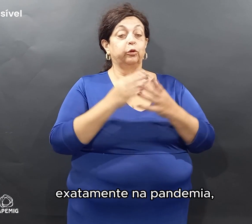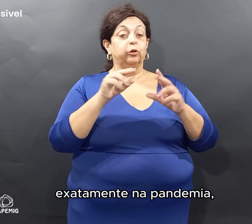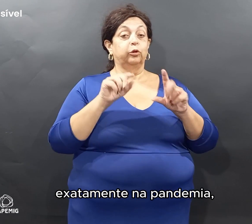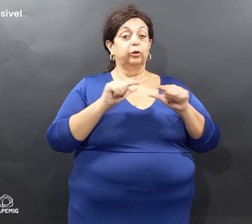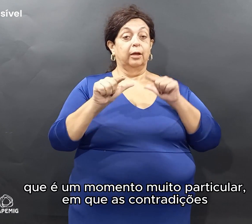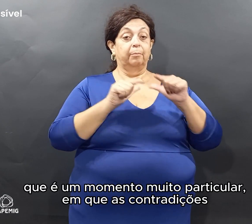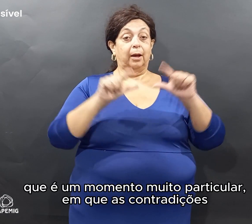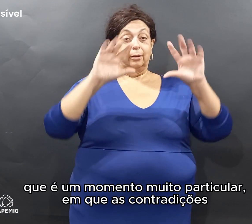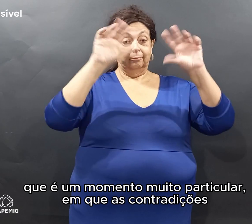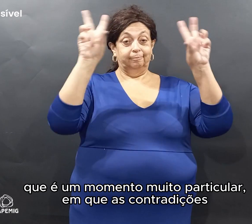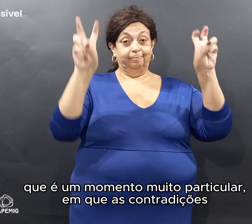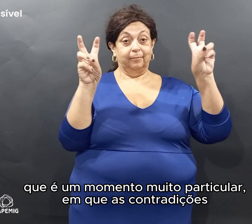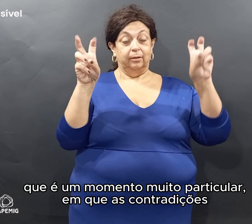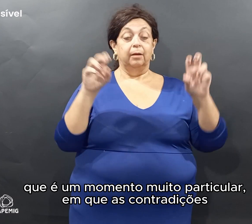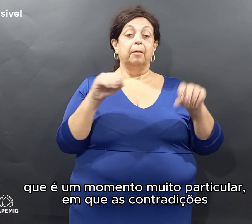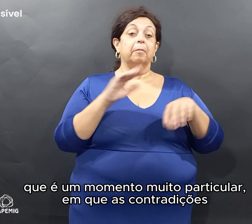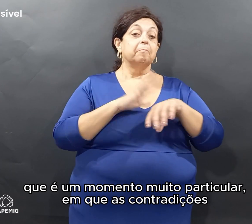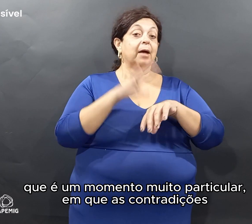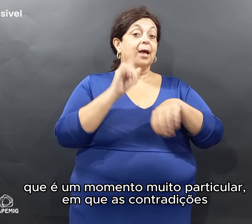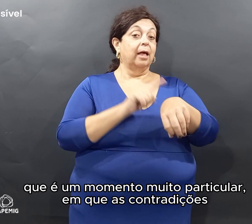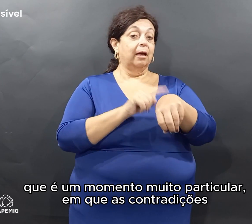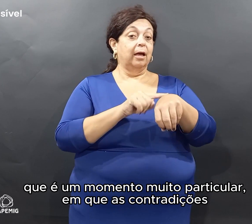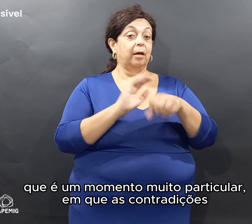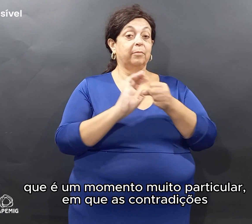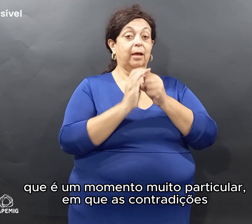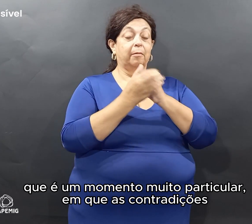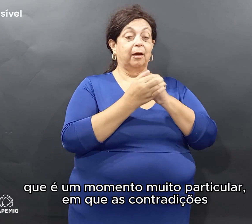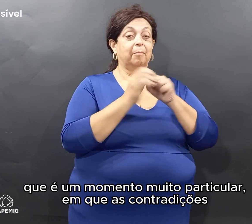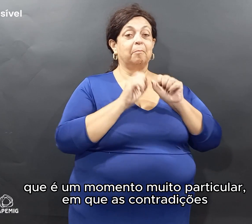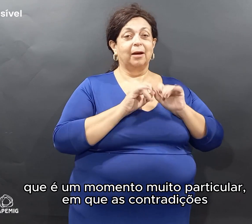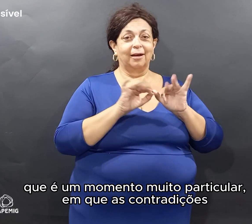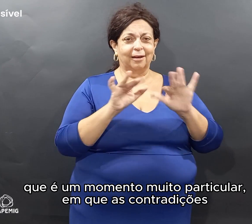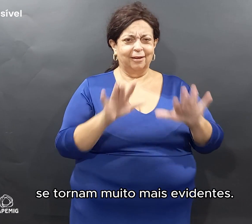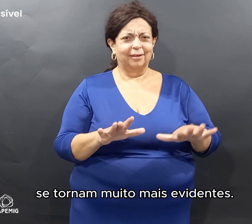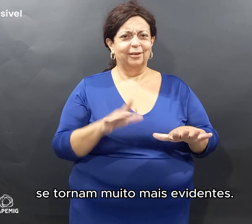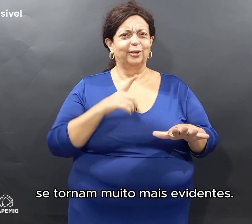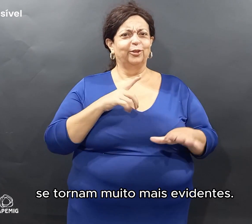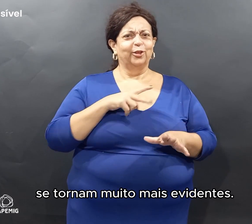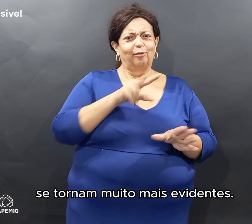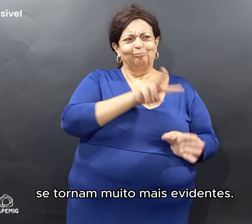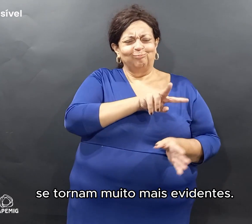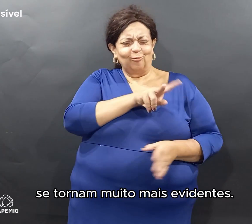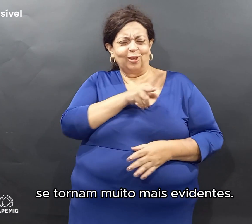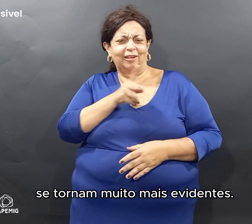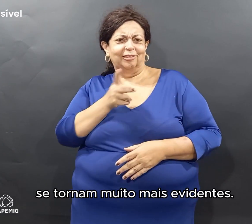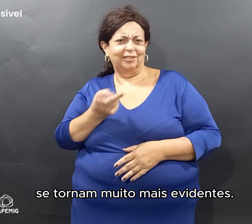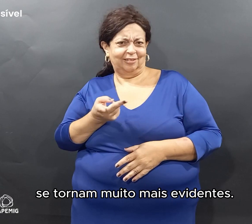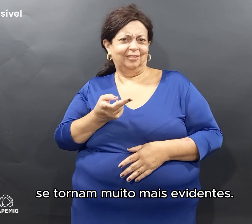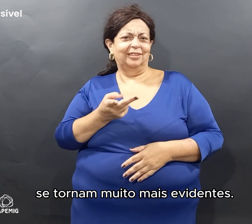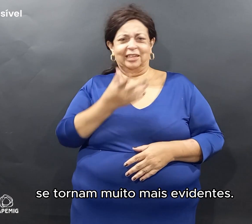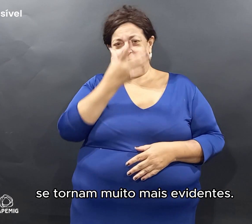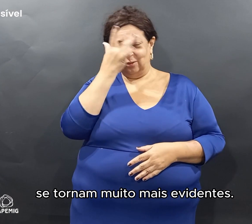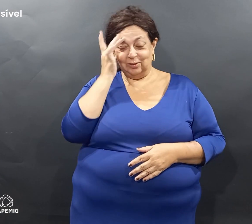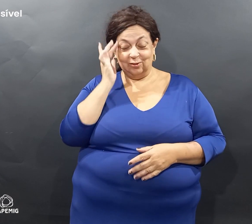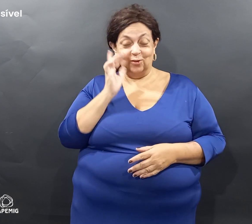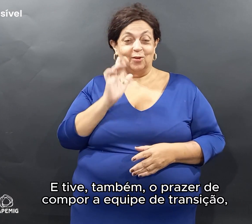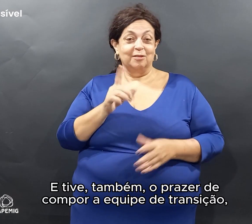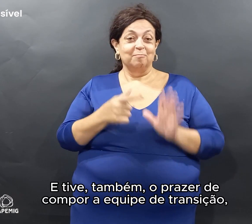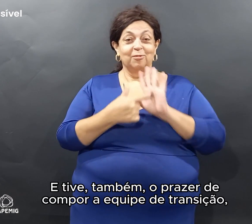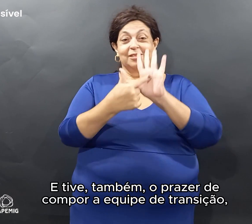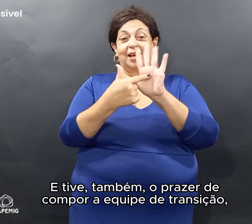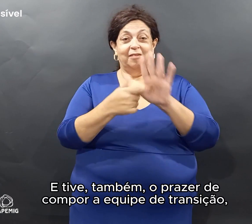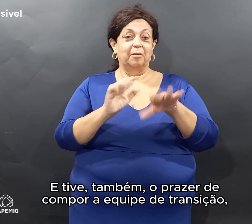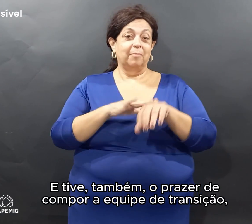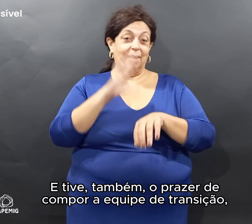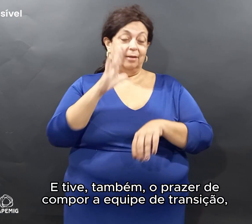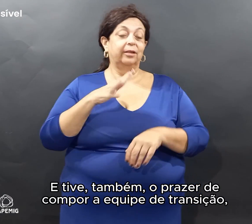na pandemia, que é um momento muito particular, em que as contradições, né, elas se tornam muito mais evidentes. E